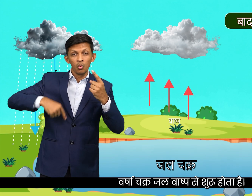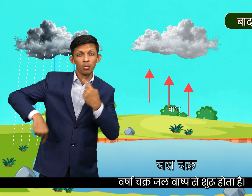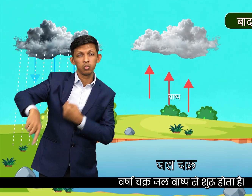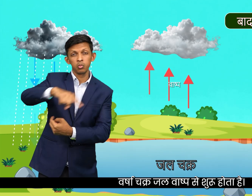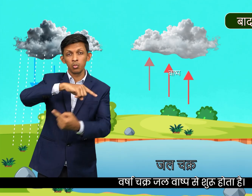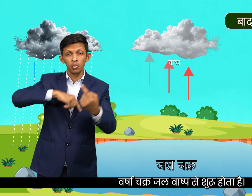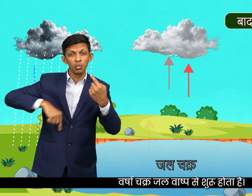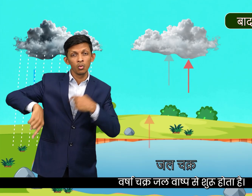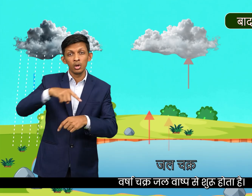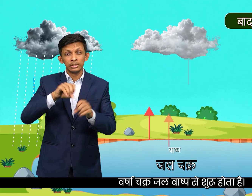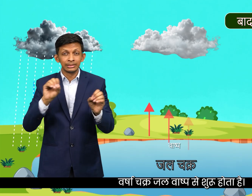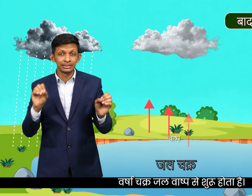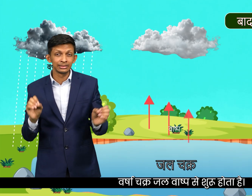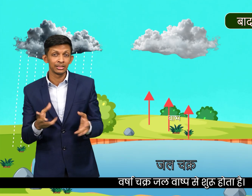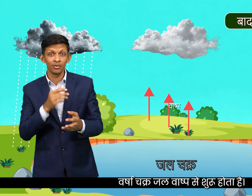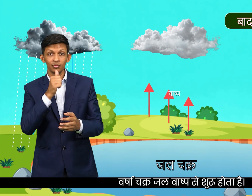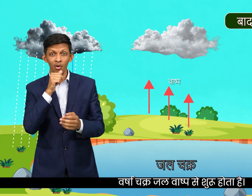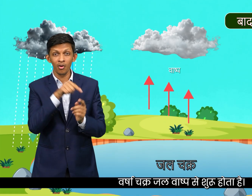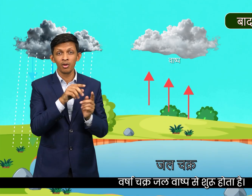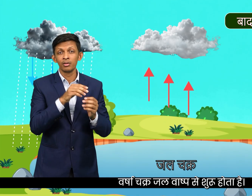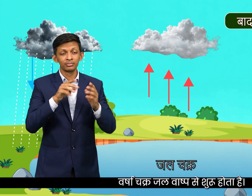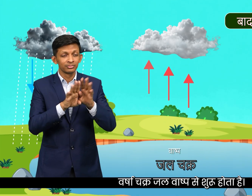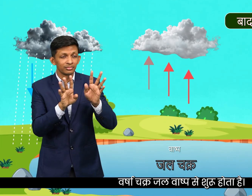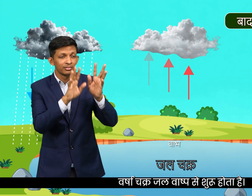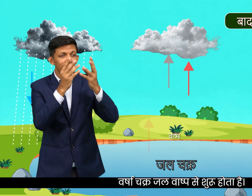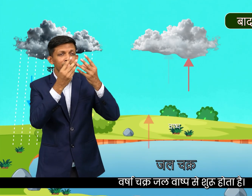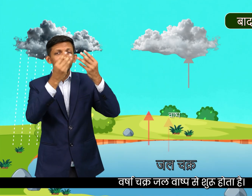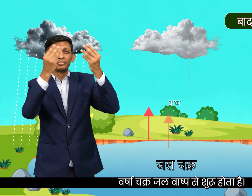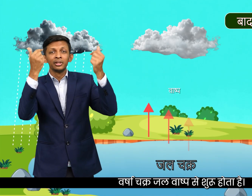वर्षा चक्र जल वाष्प से शुरू होता है।